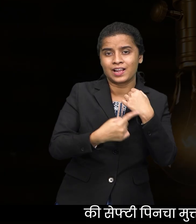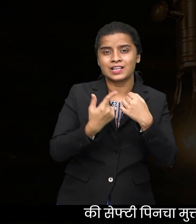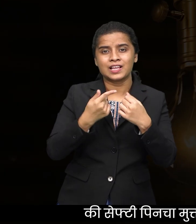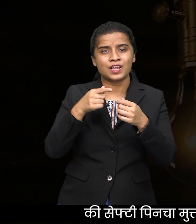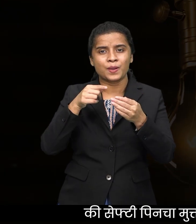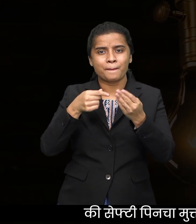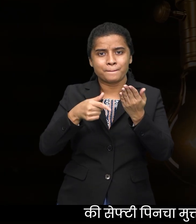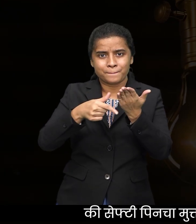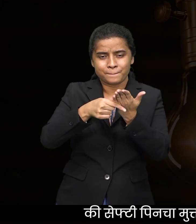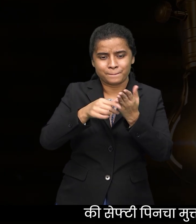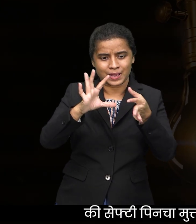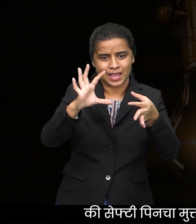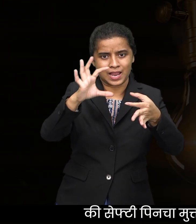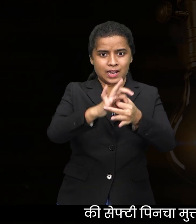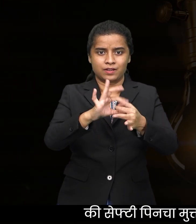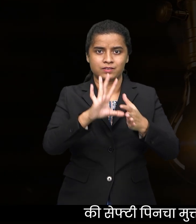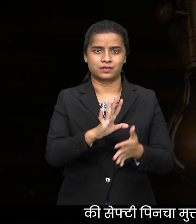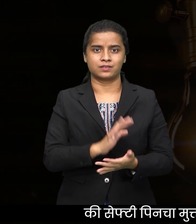शकेल.